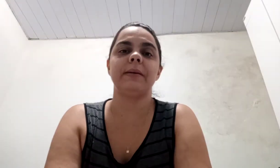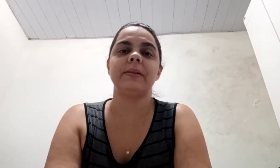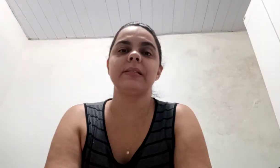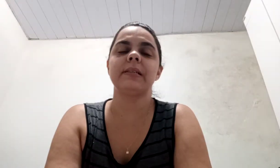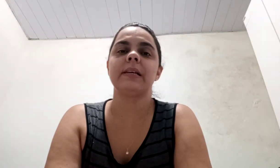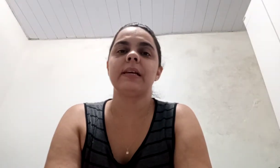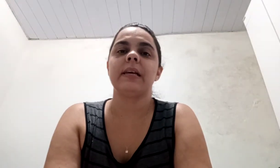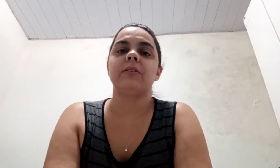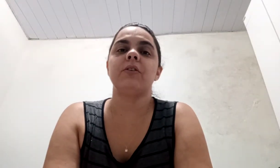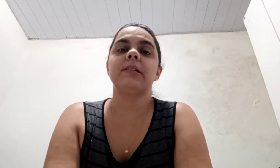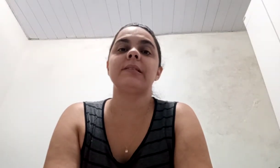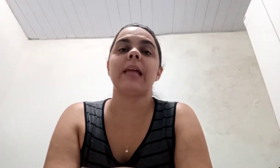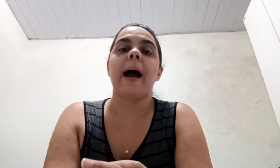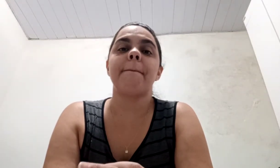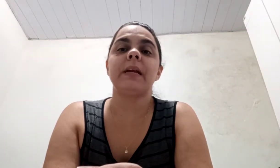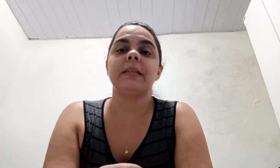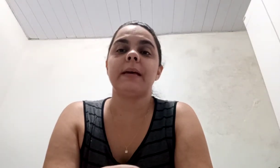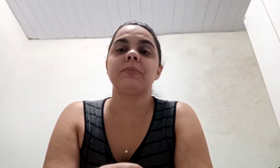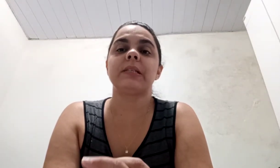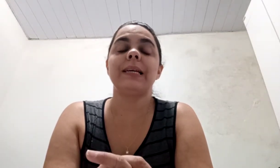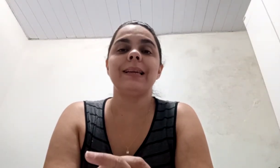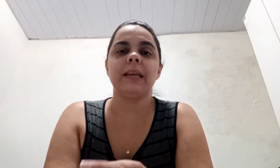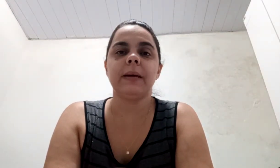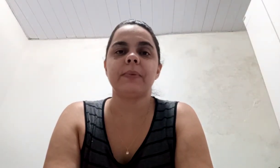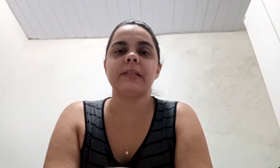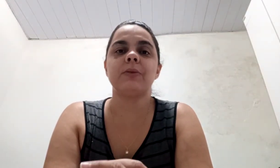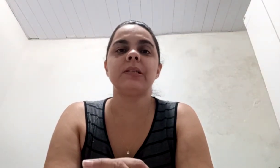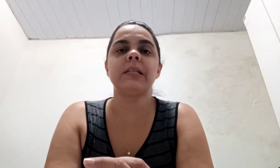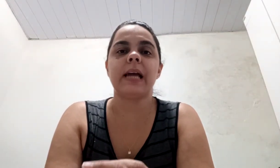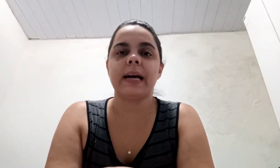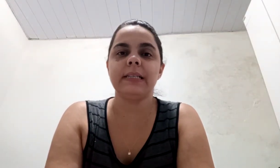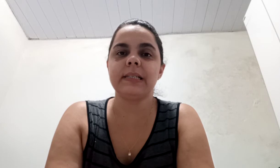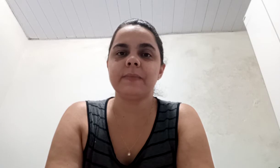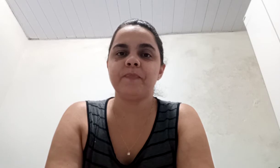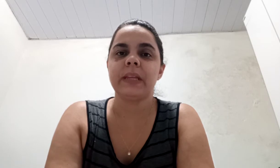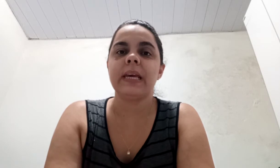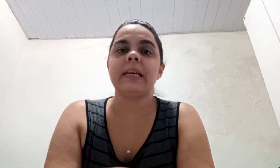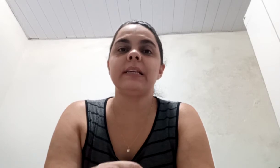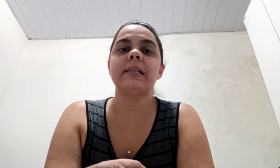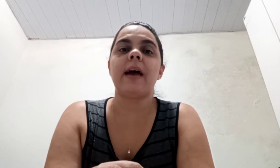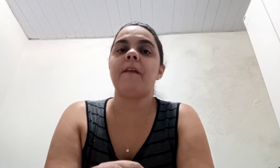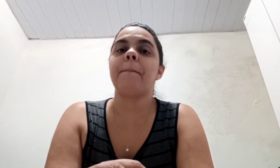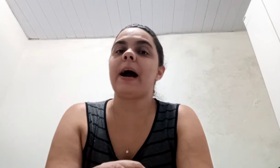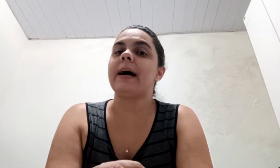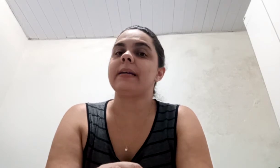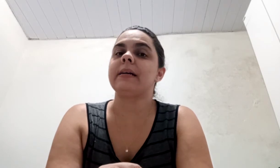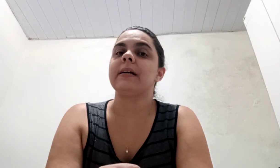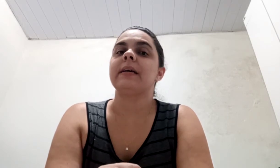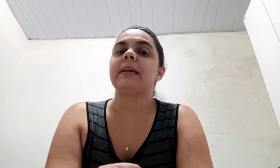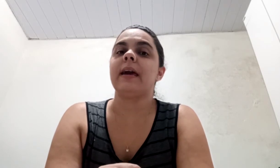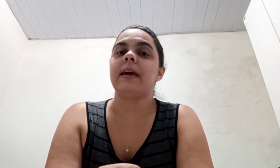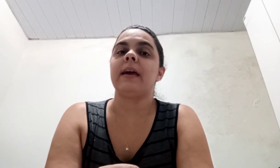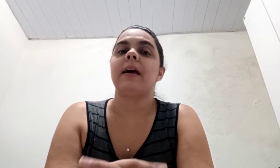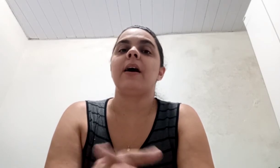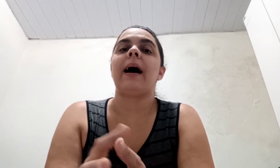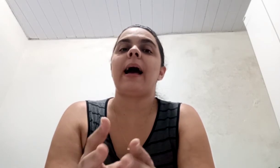Libras? Nós aprendemos que Libras são sinais que servem para que